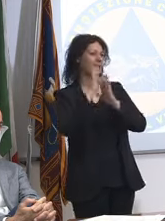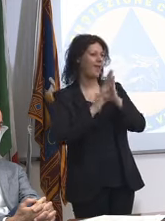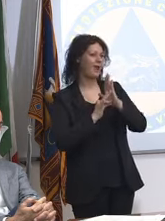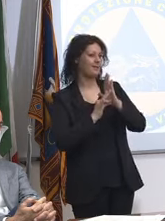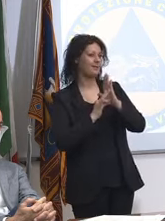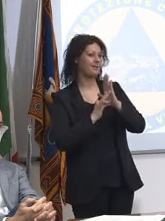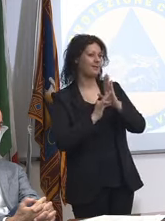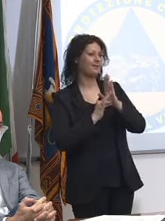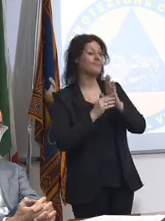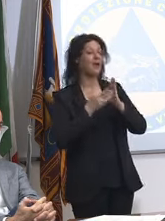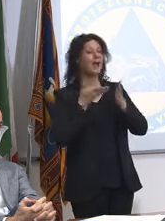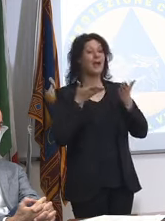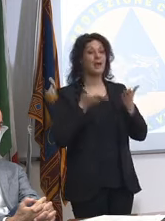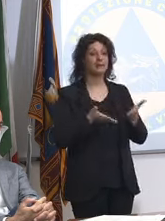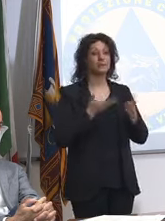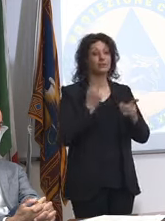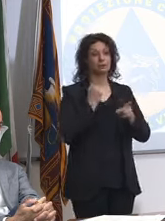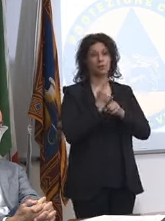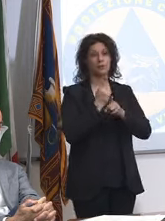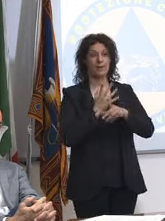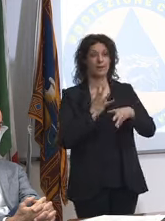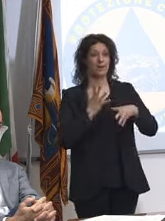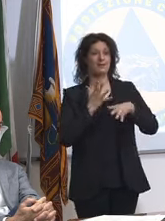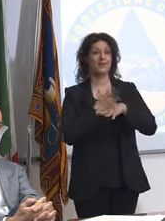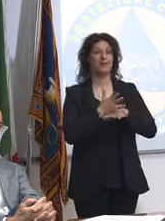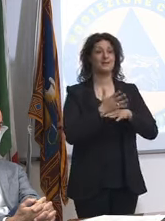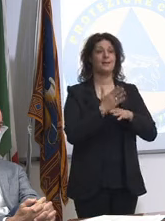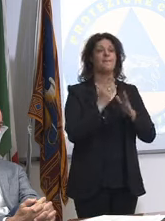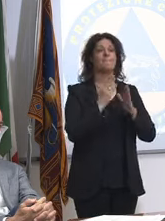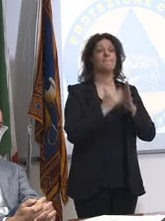accadere.